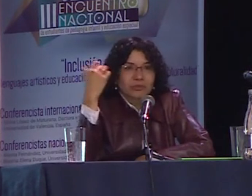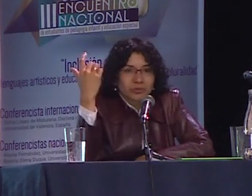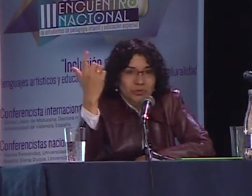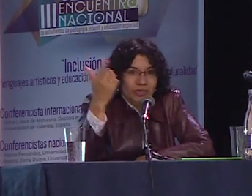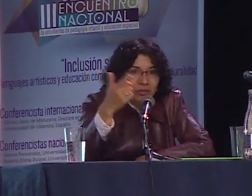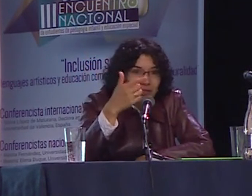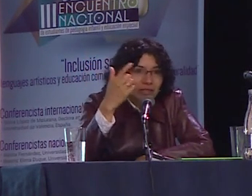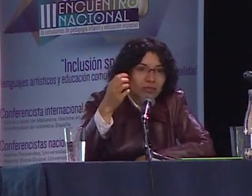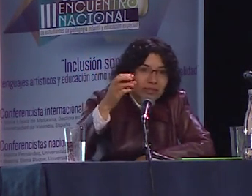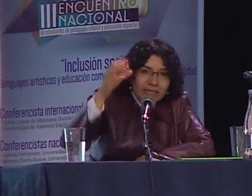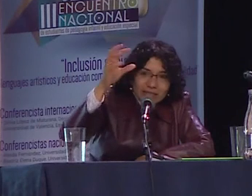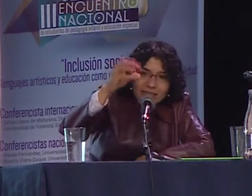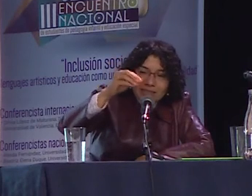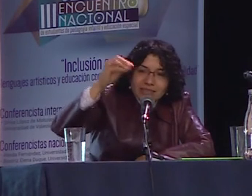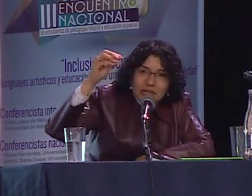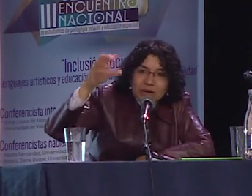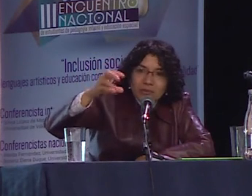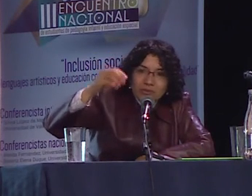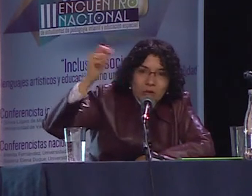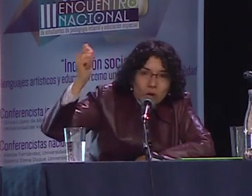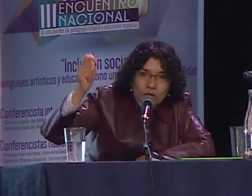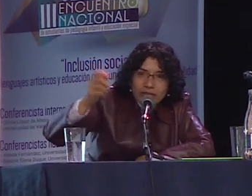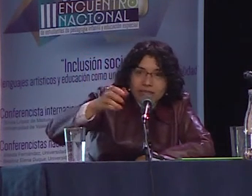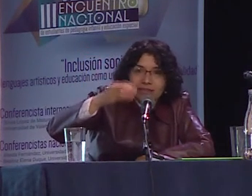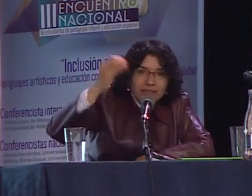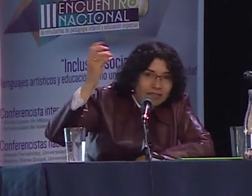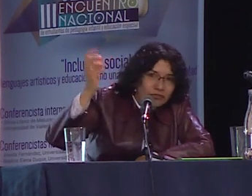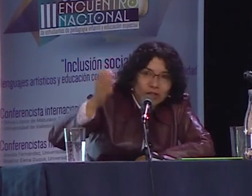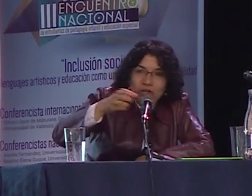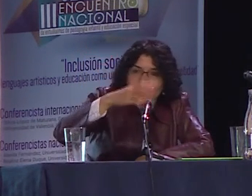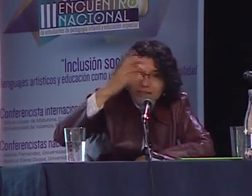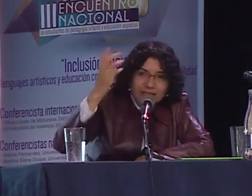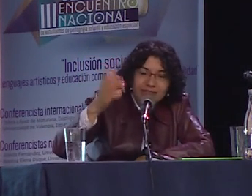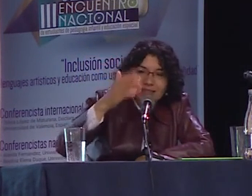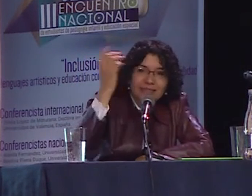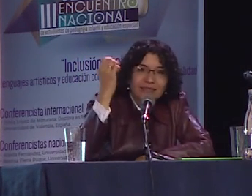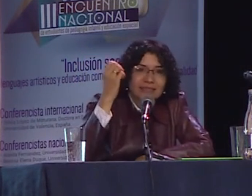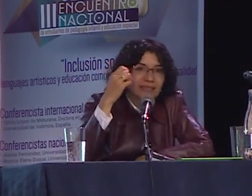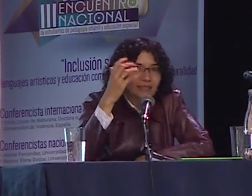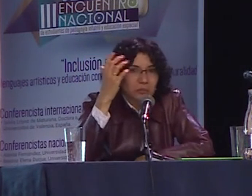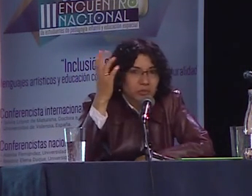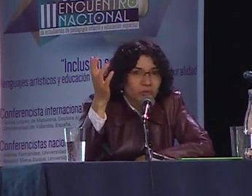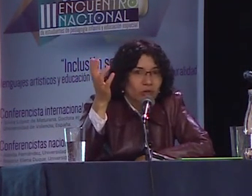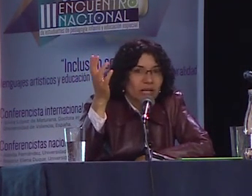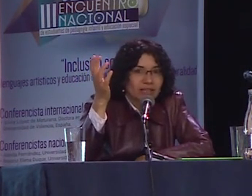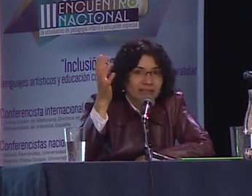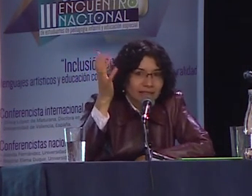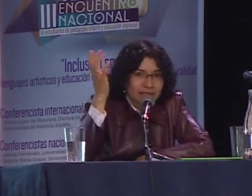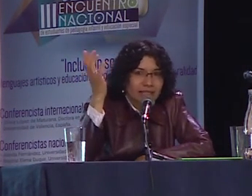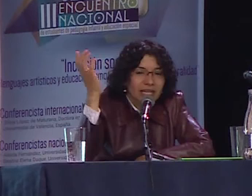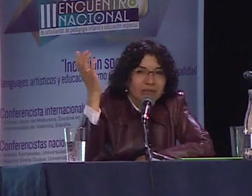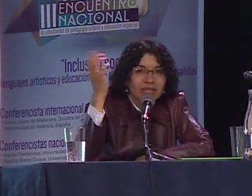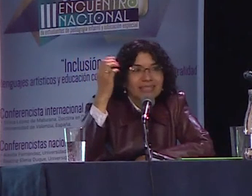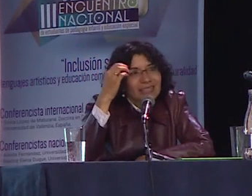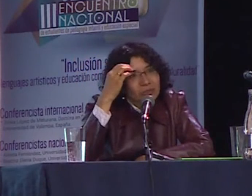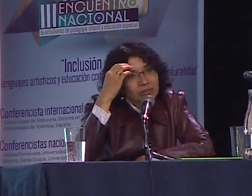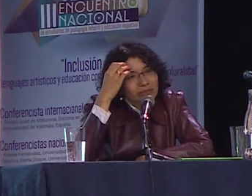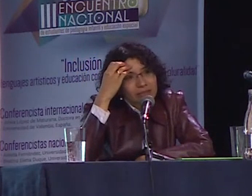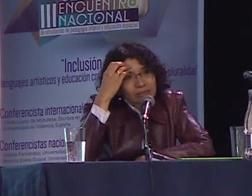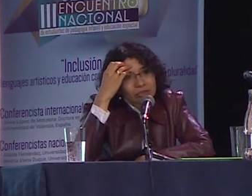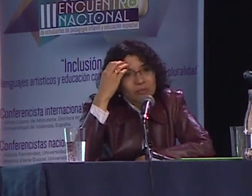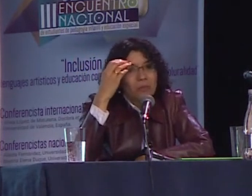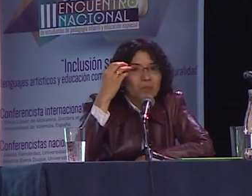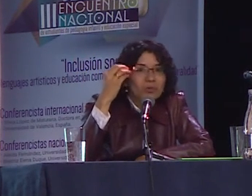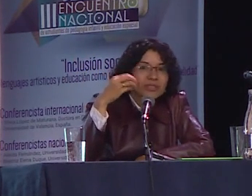tal si hacemos un recorrido y llevamos hojitas y flores, etcétera, etcétera, y hacemos un collage en relieve?